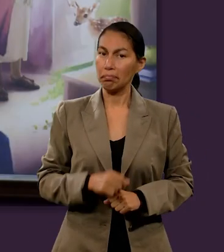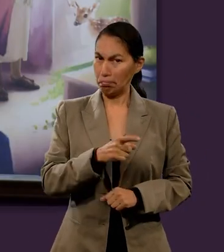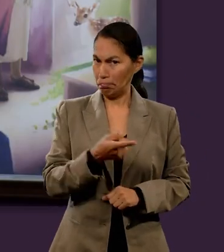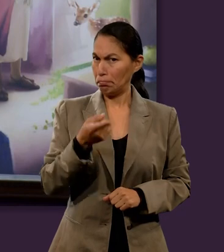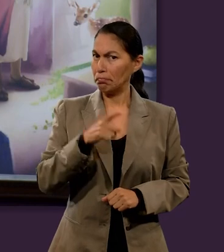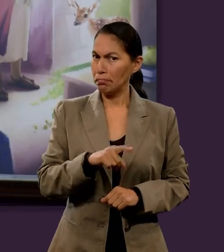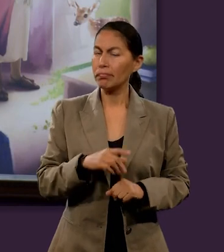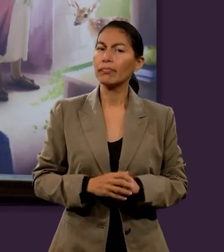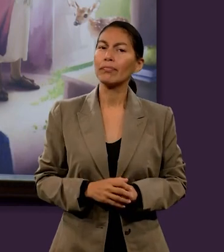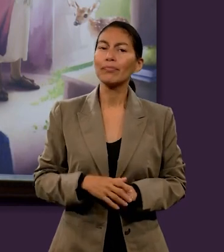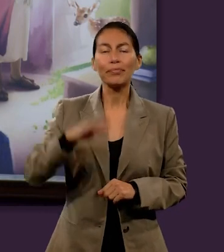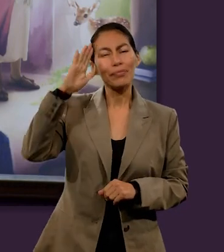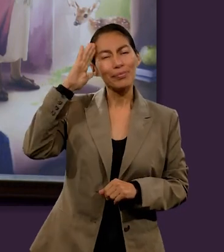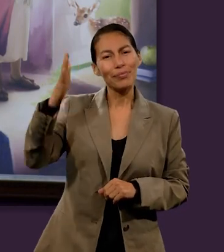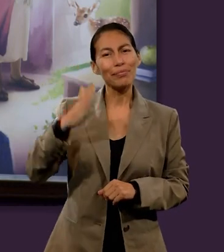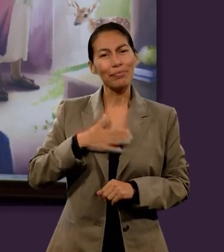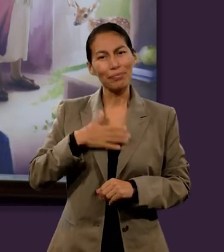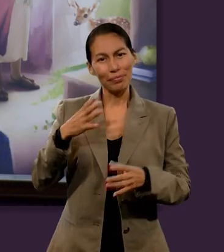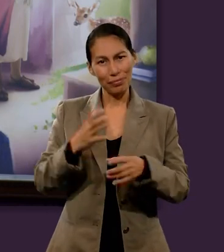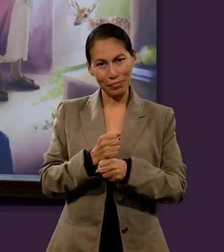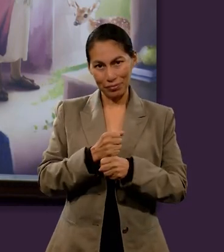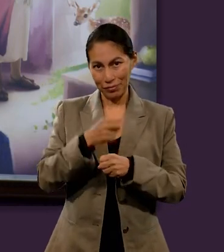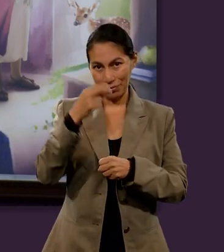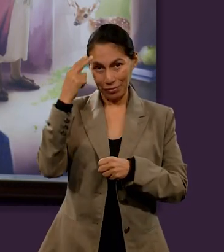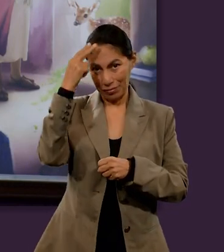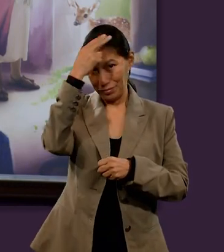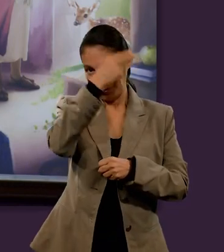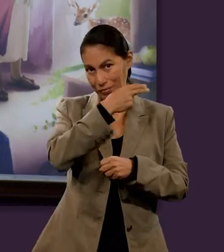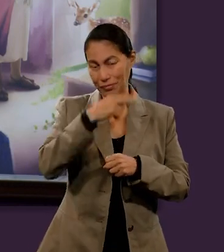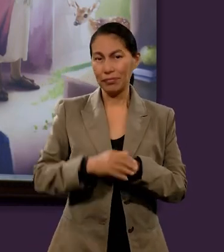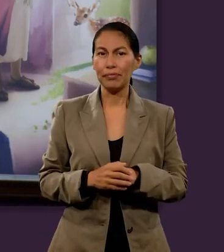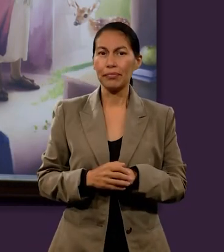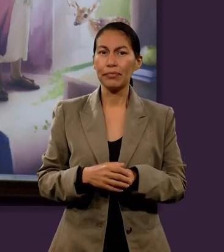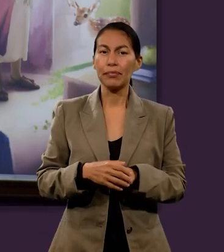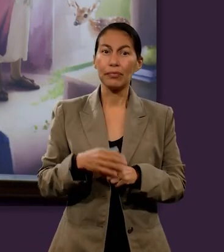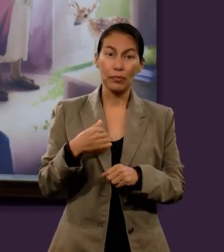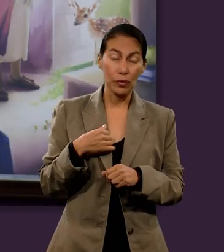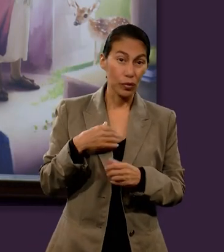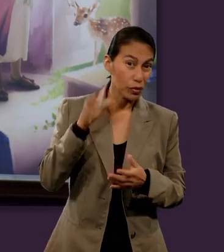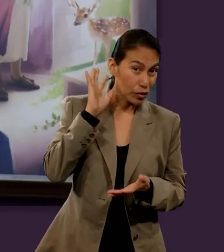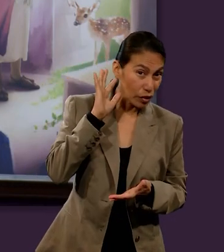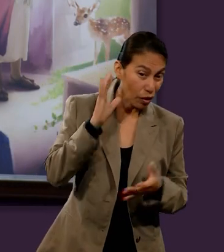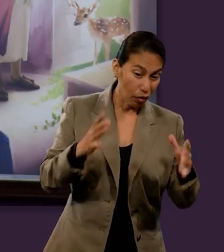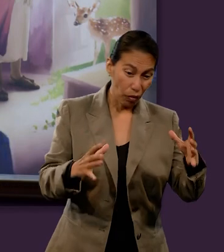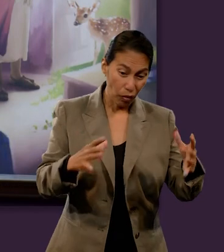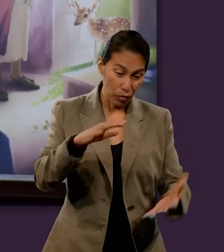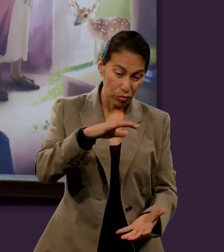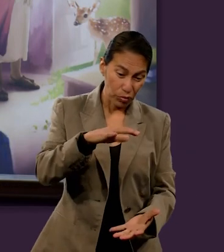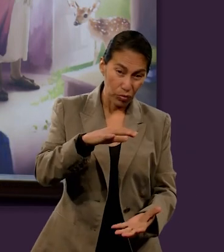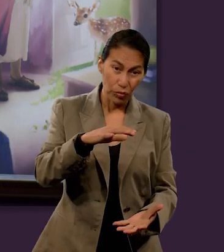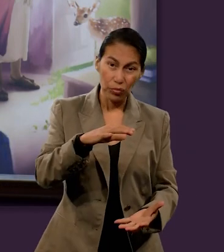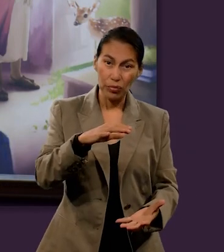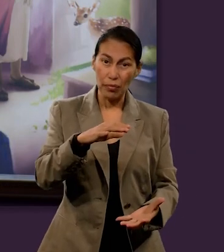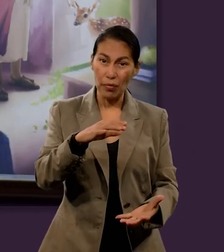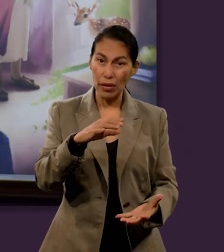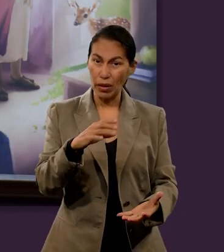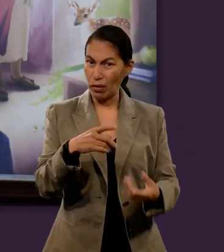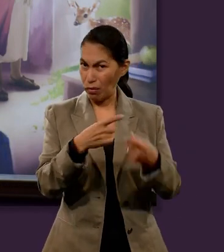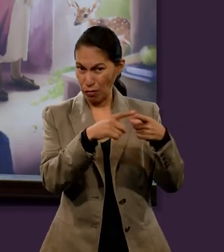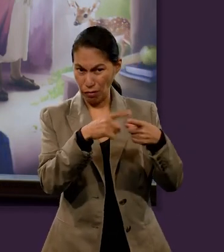Hola, yo soy Noemí, y sobre el infierno he escuchado que existen bailas, también conocidas como ollas,